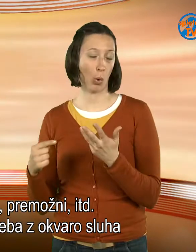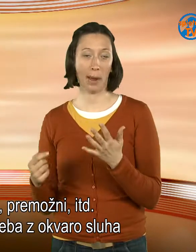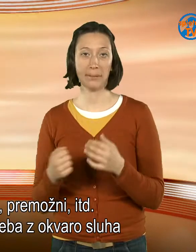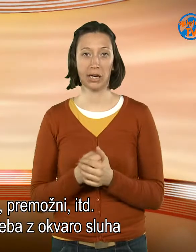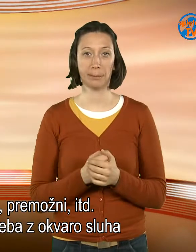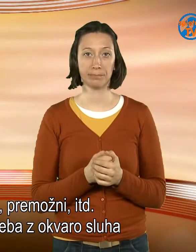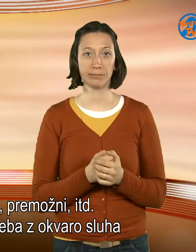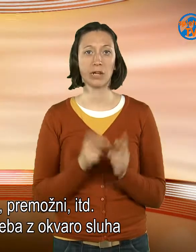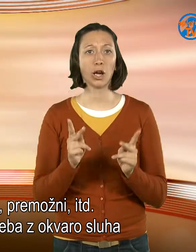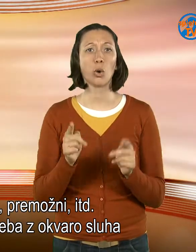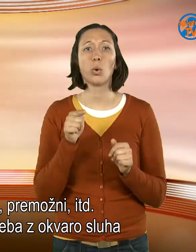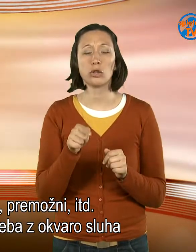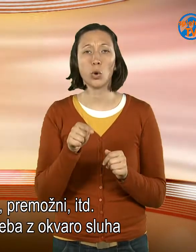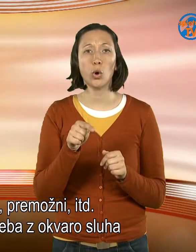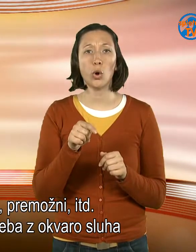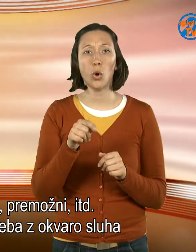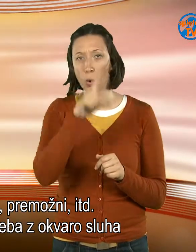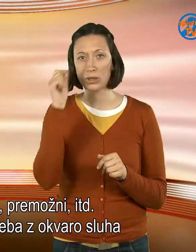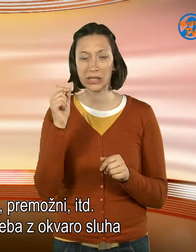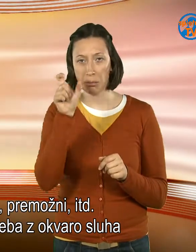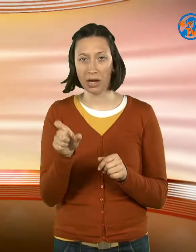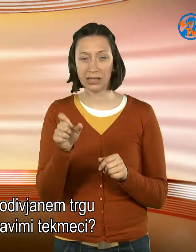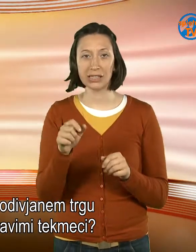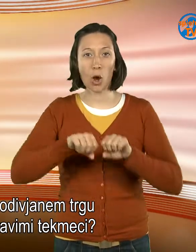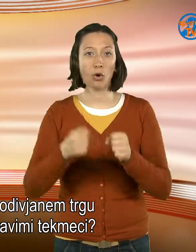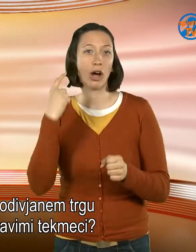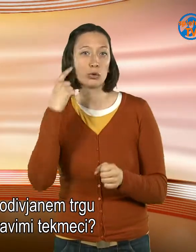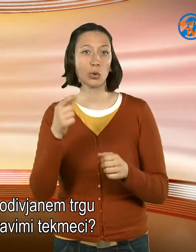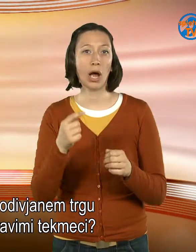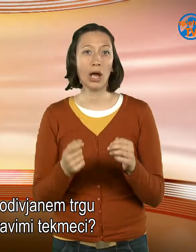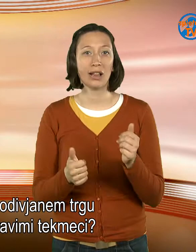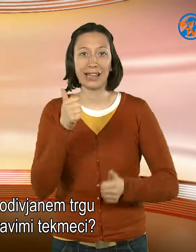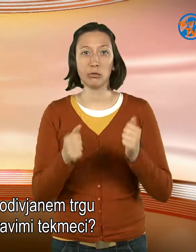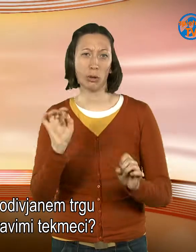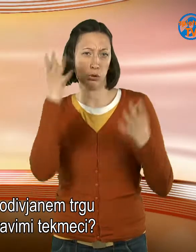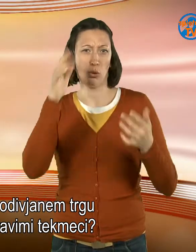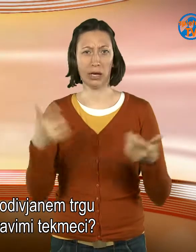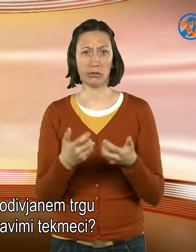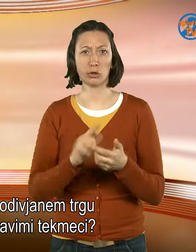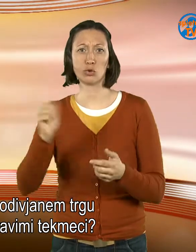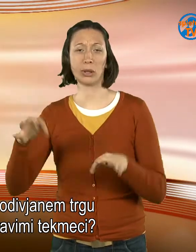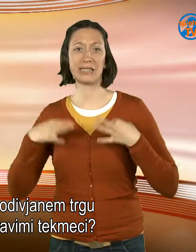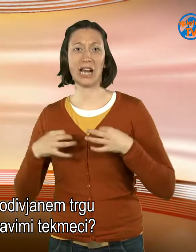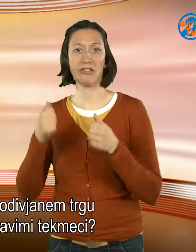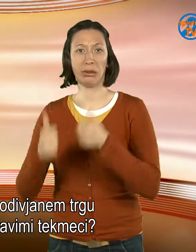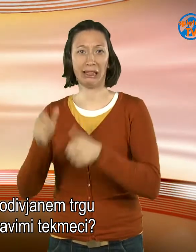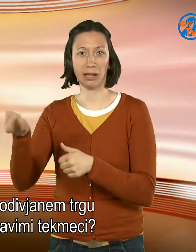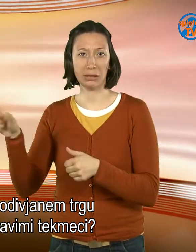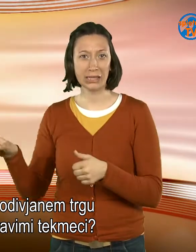dalje. Kako naj torej oseba z okvaro sluha tekmuje na podivjanem trgu z ostalimi zdravimi